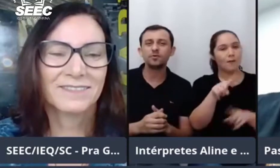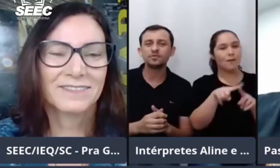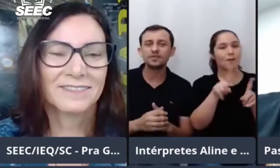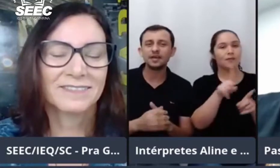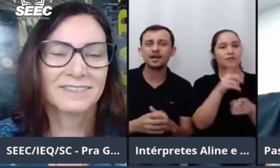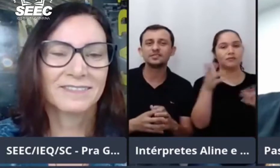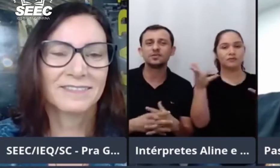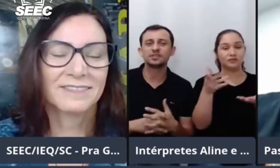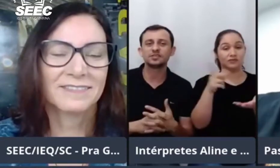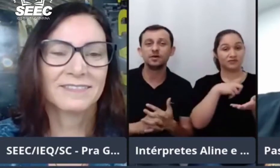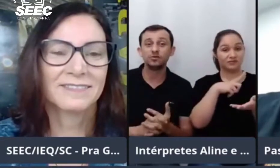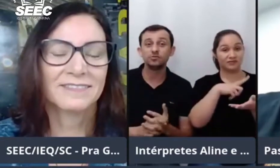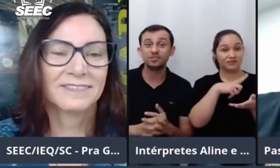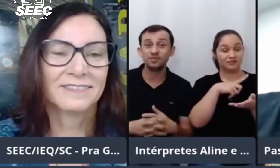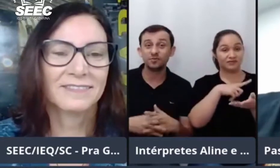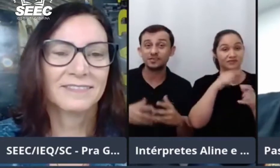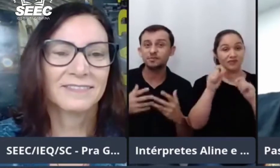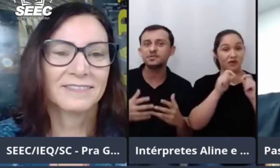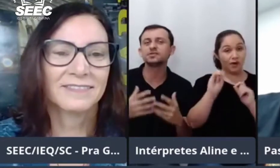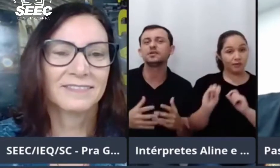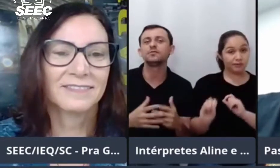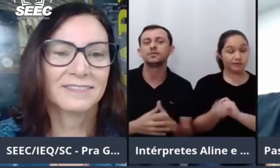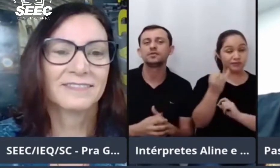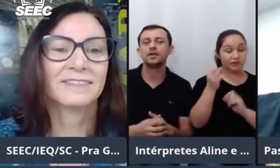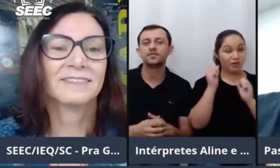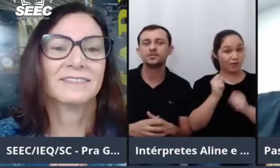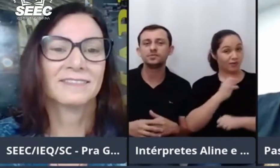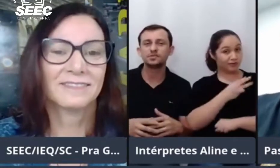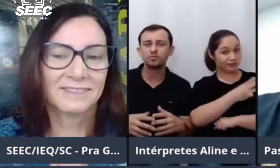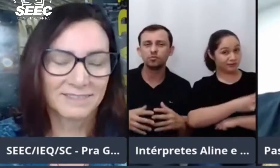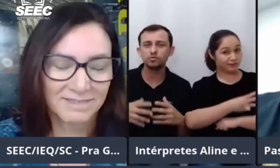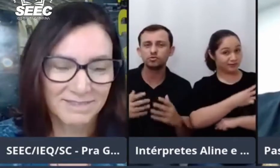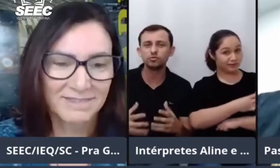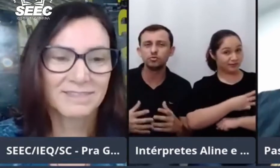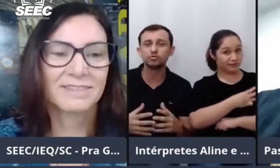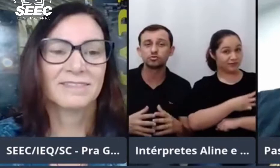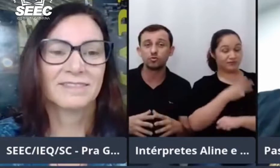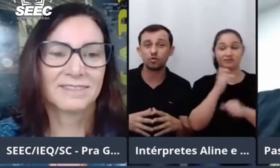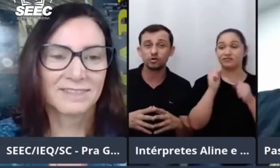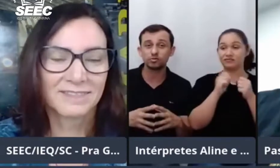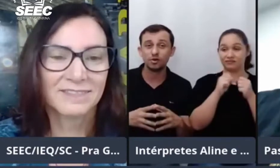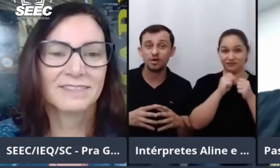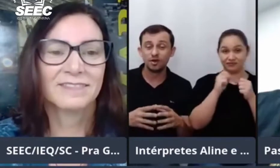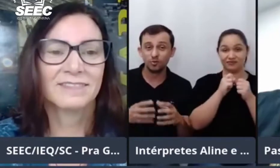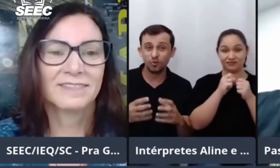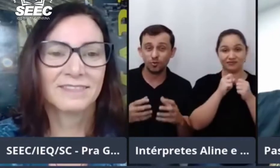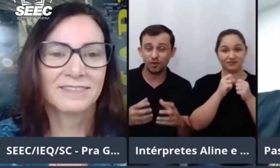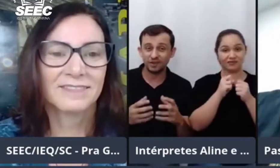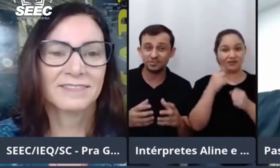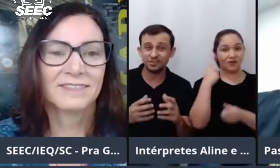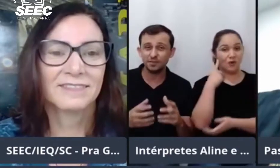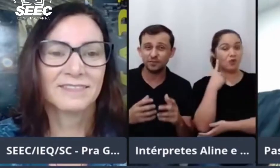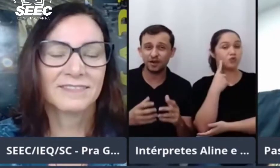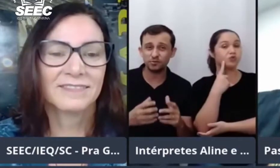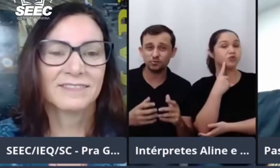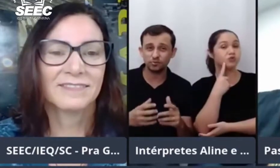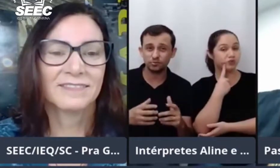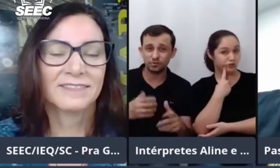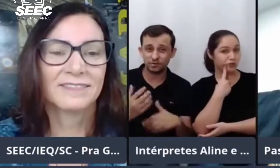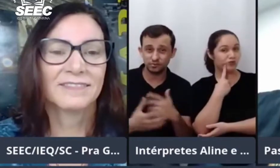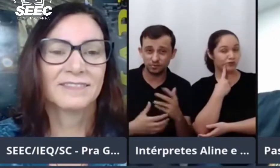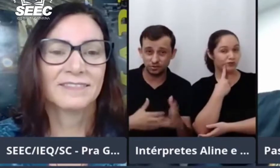essa oportunidade em nossas mãos de fazer missão, né? Fazer missão com os surdos, com o nosso... a gente sempre